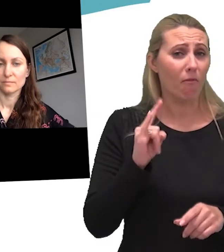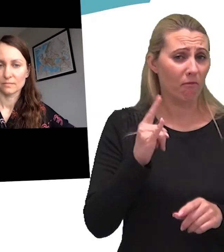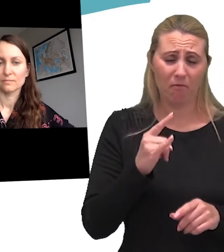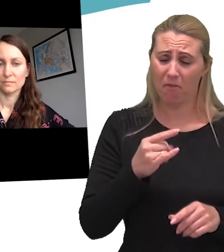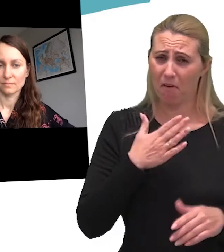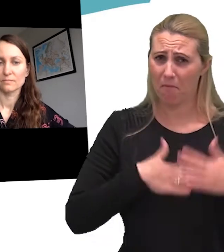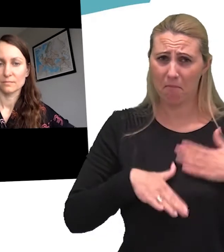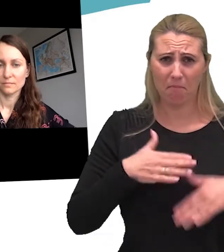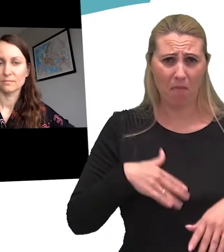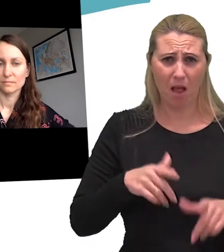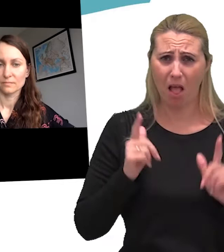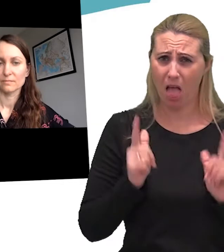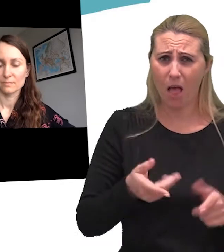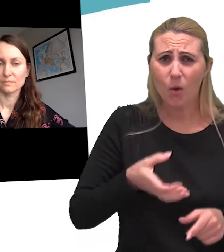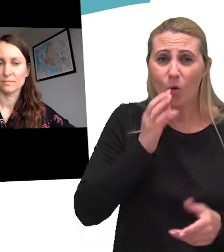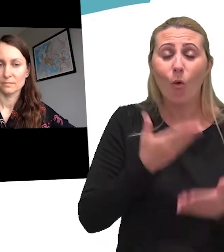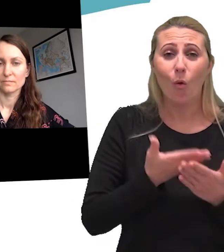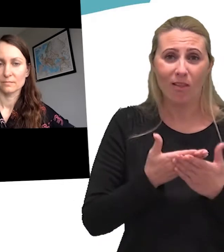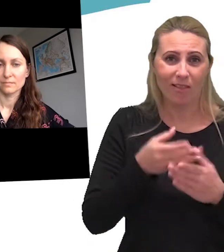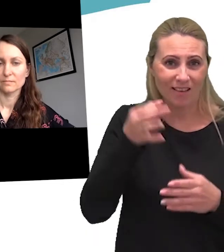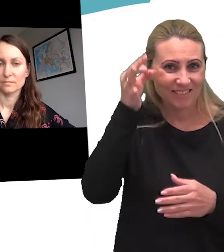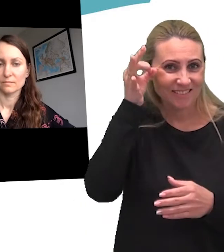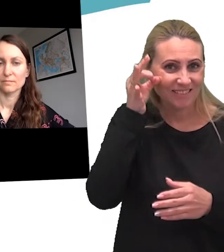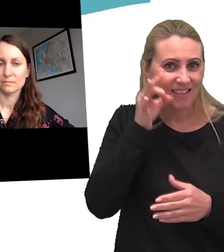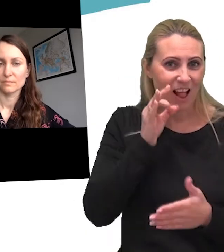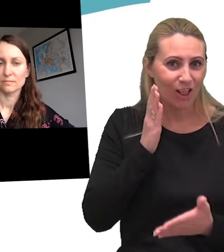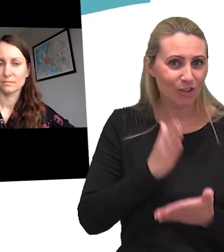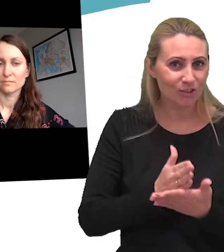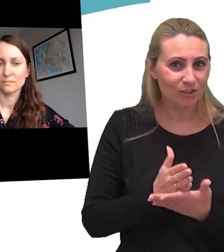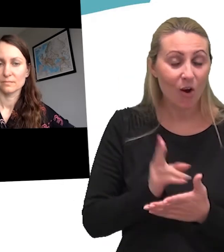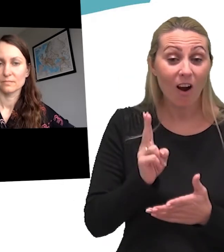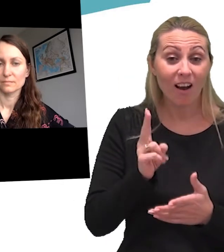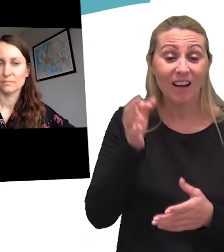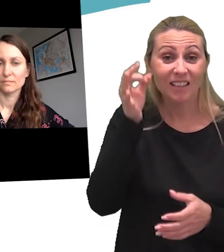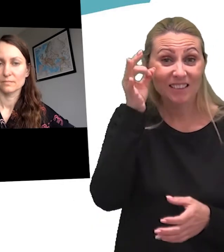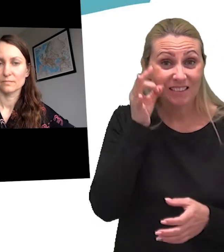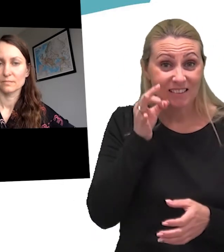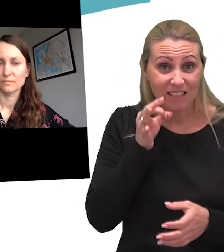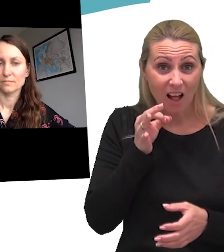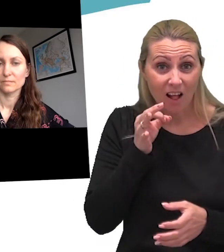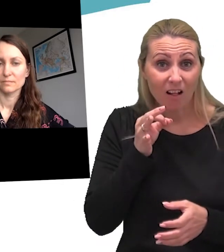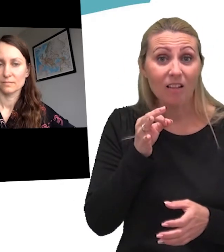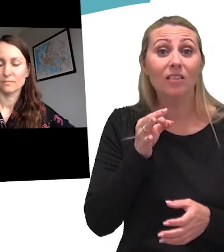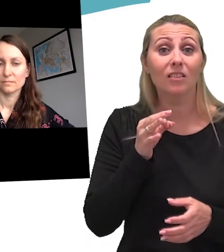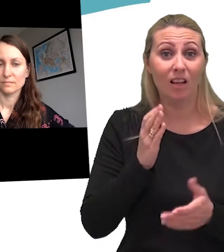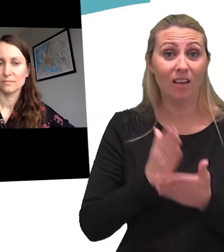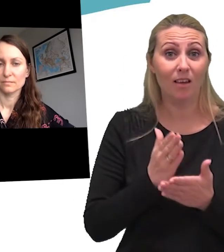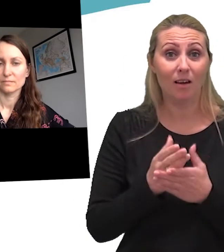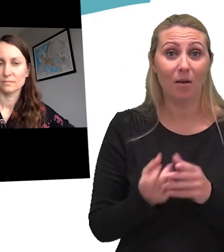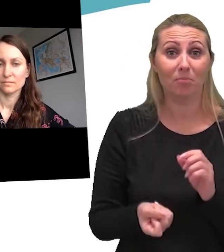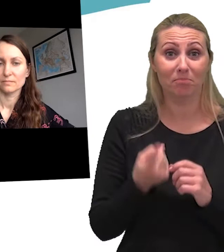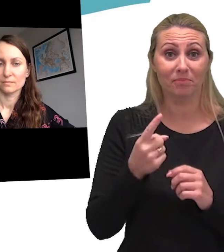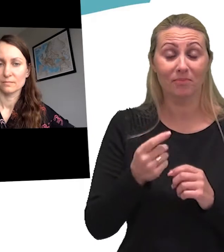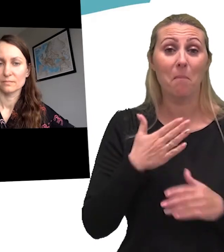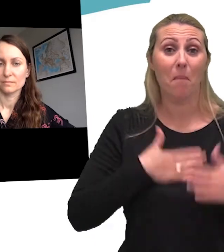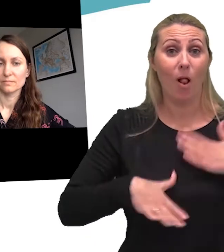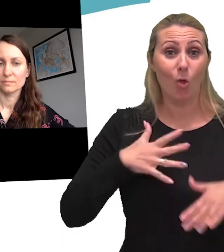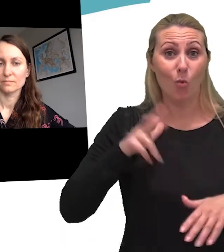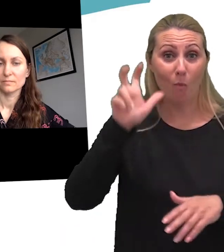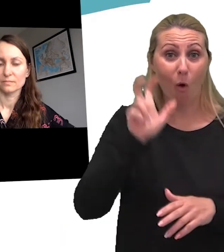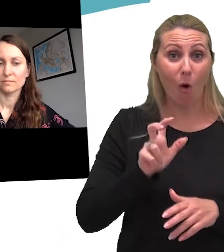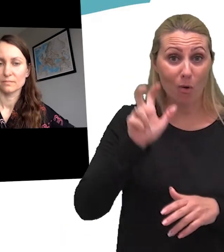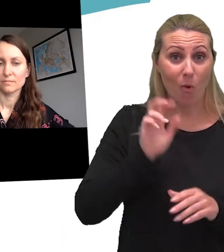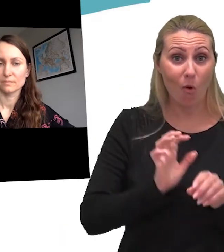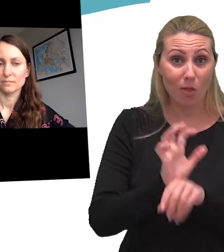mielai gurkšnos, nes tai yra saldu, saldus produktai skatina dopamino, tai yra malonumo hormonų